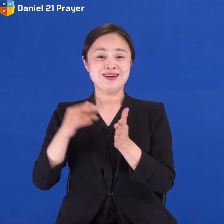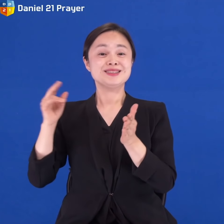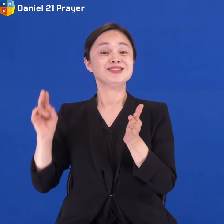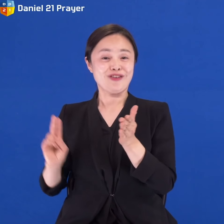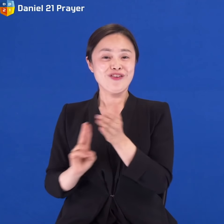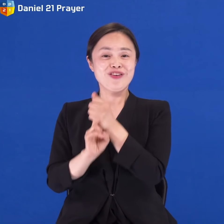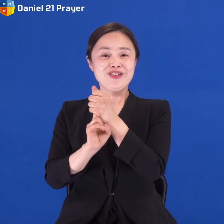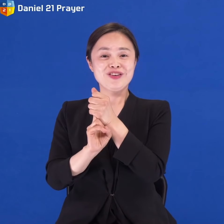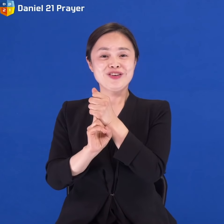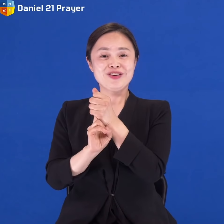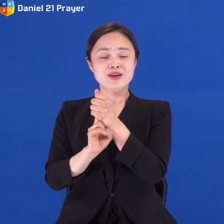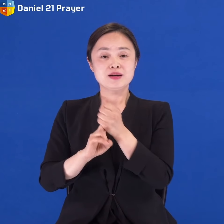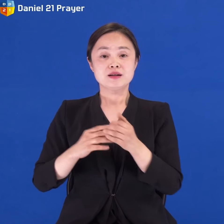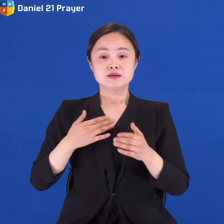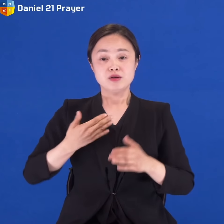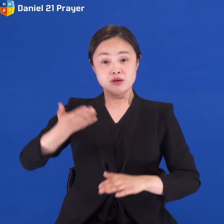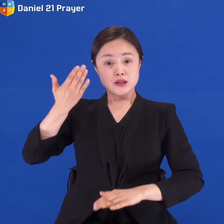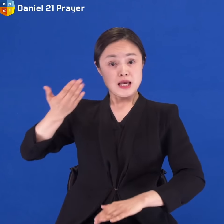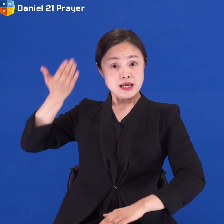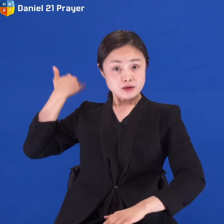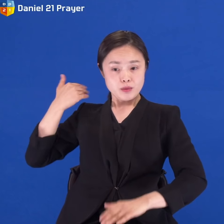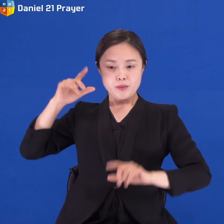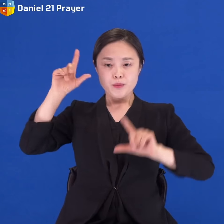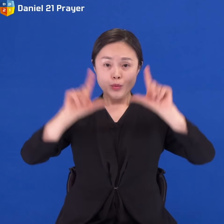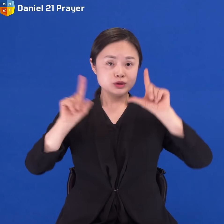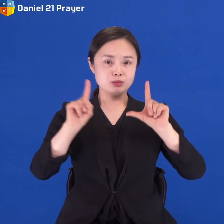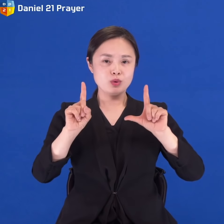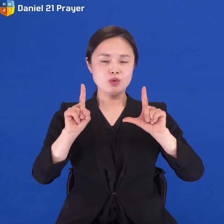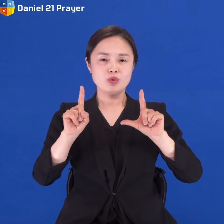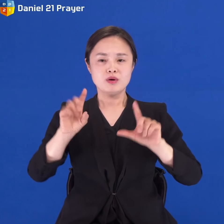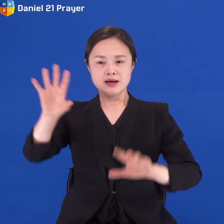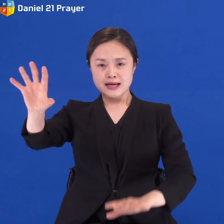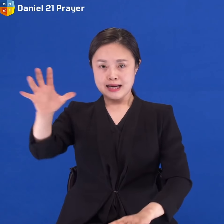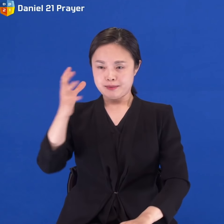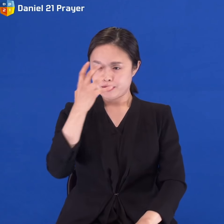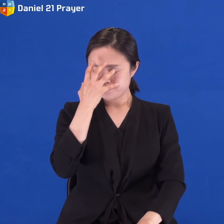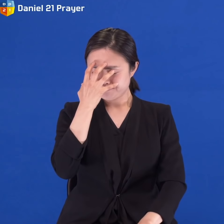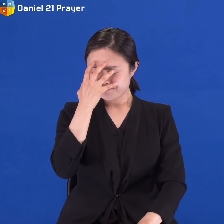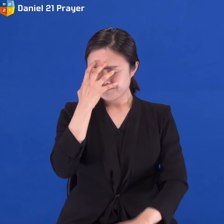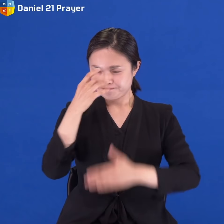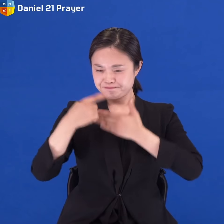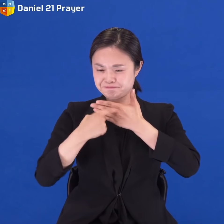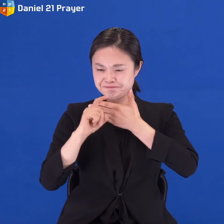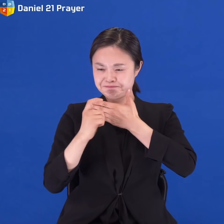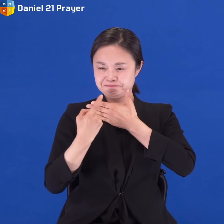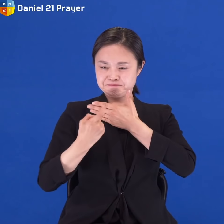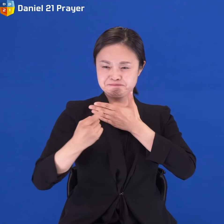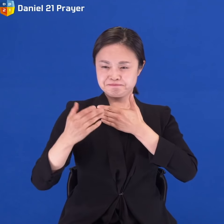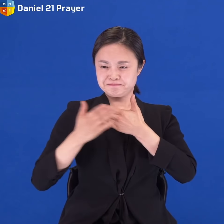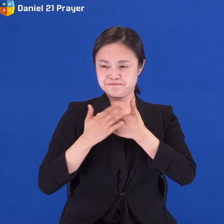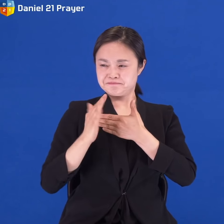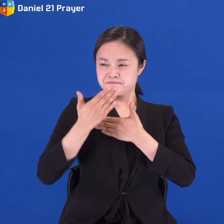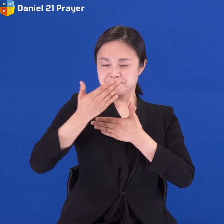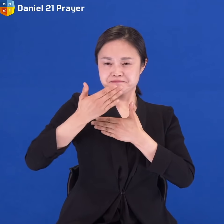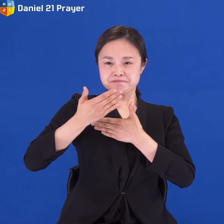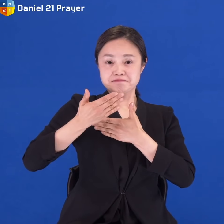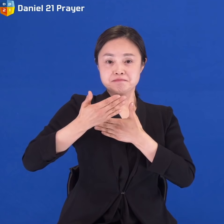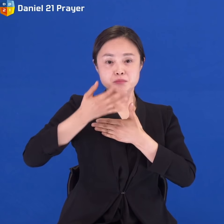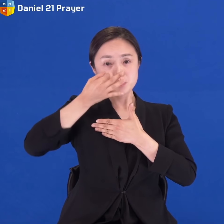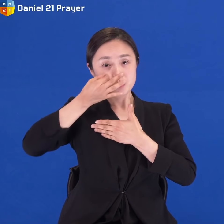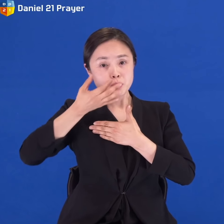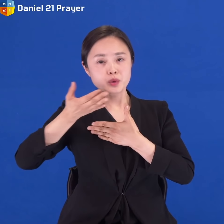항상 저는 가면을 쓰고 포장을 하고 반전의 기회만 노리던 인생이었기